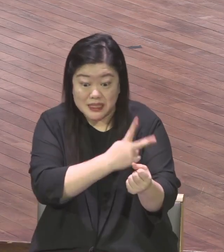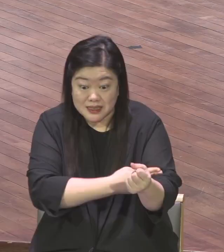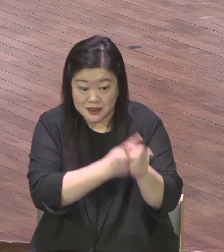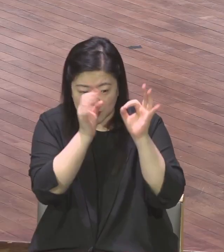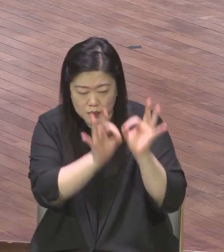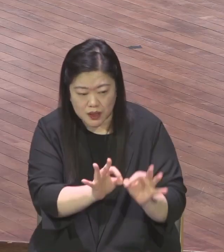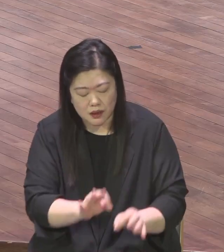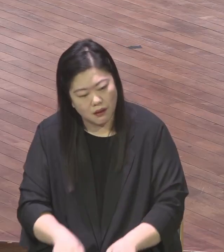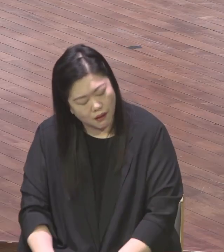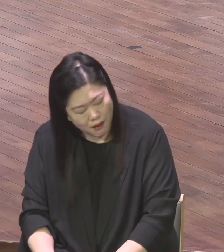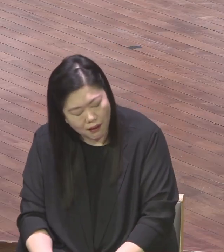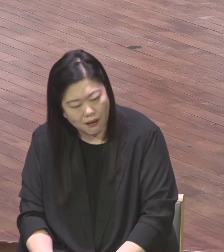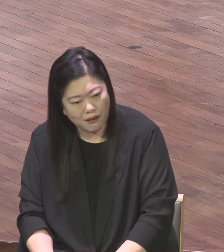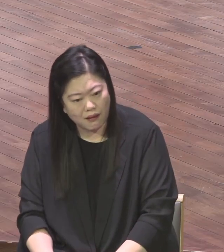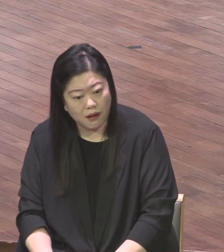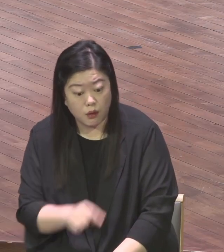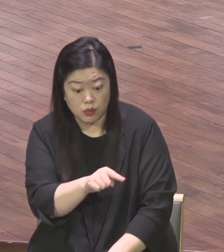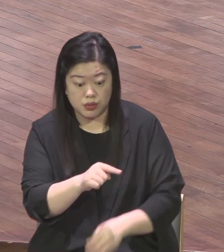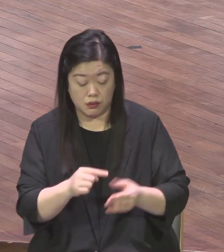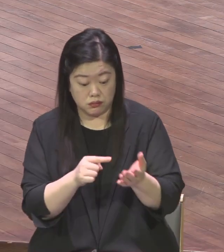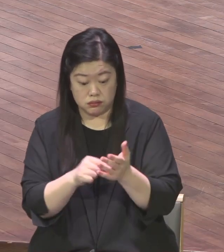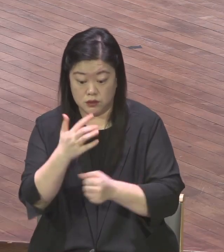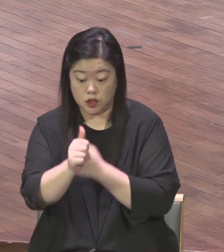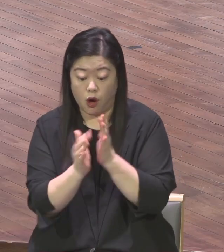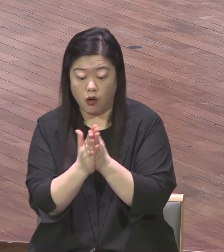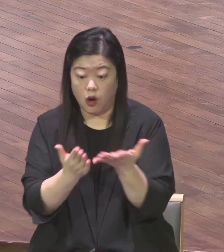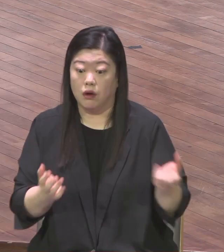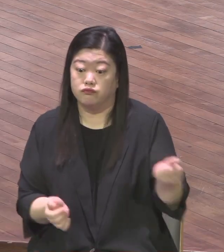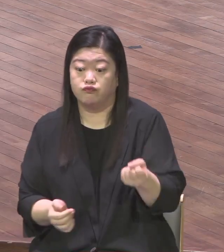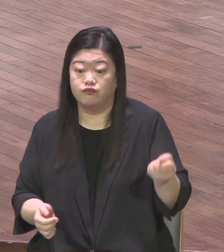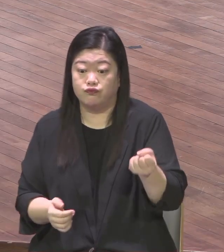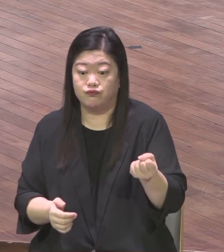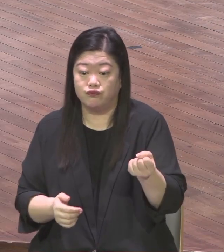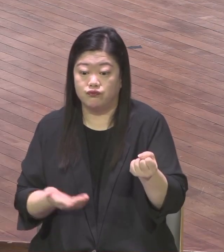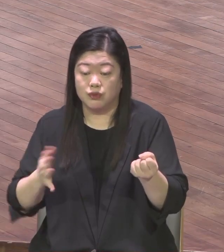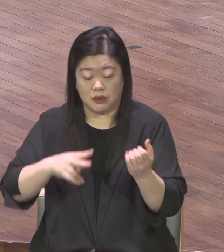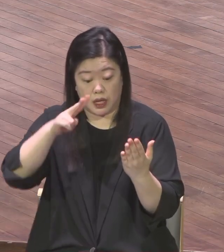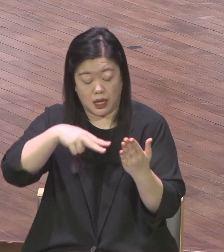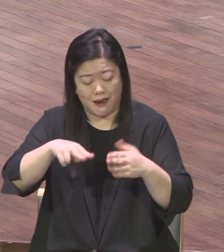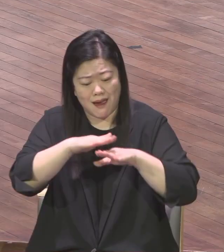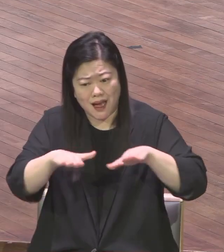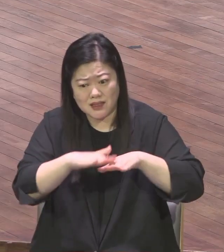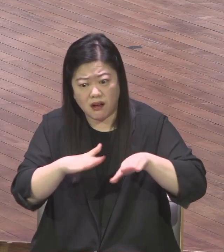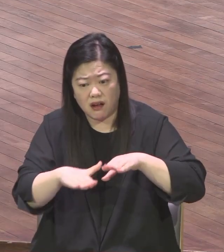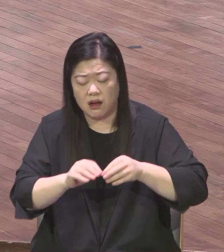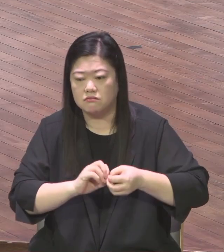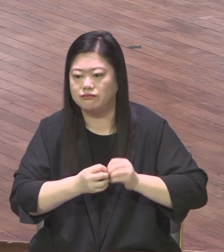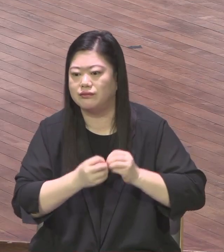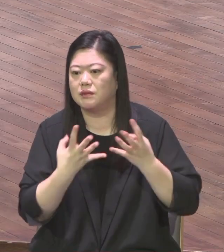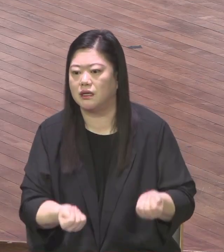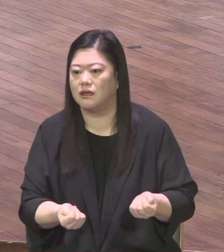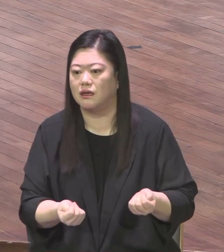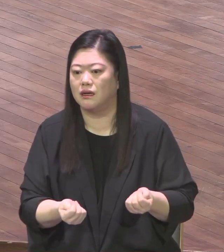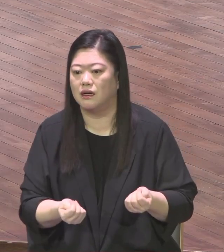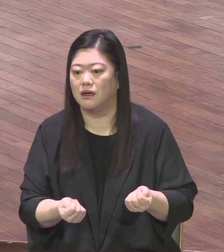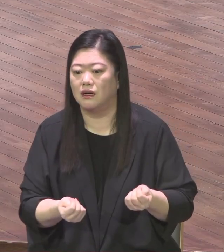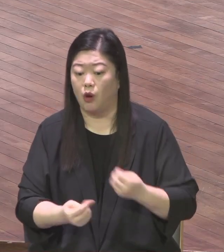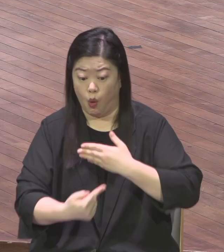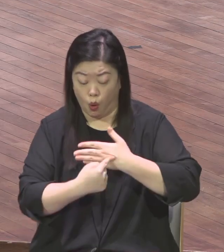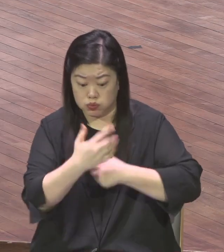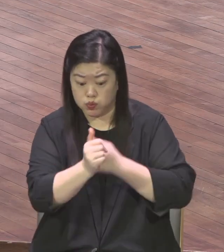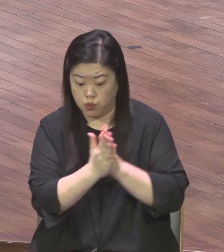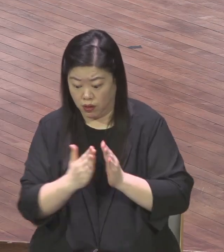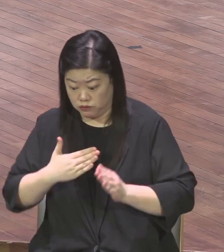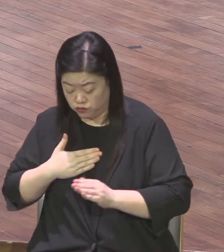사이비들이 성경을 이상하게 해석을 하면서 자신들이 교리가 진리인 것처럼 그렇게